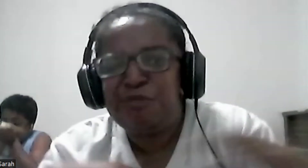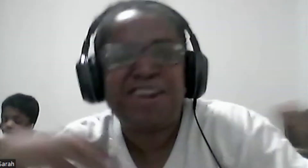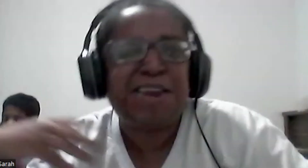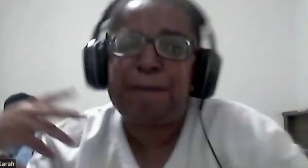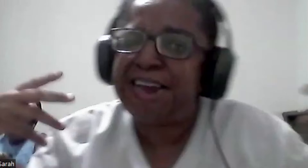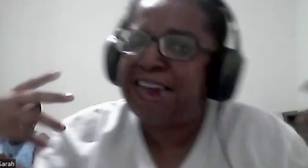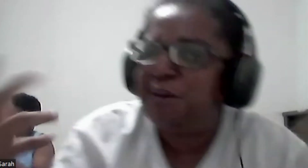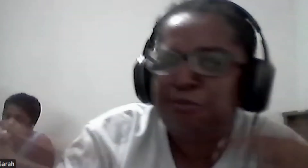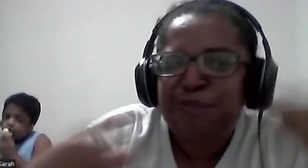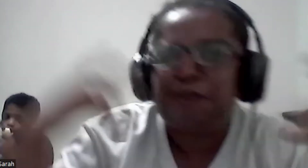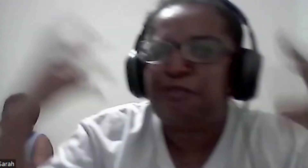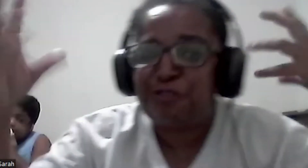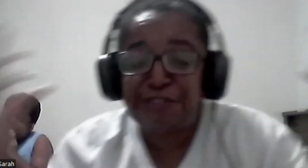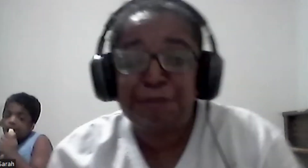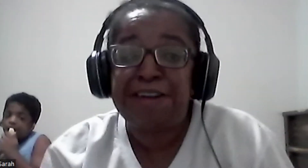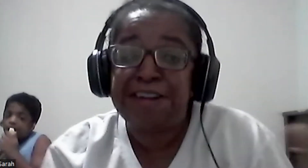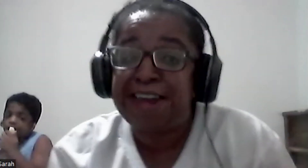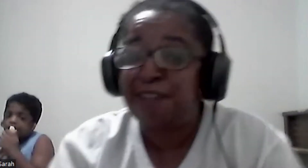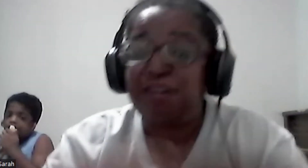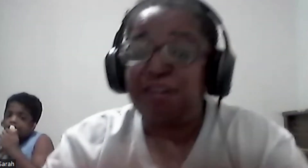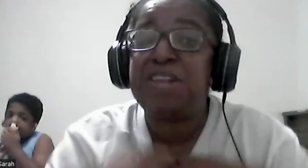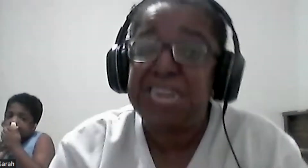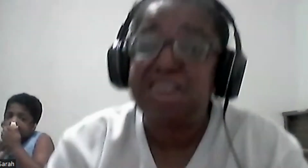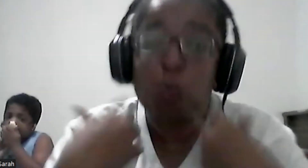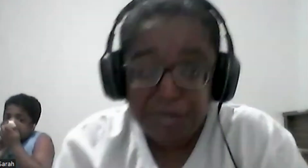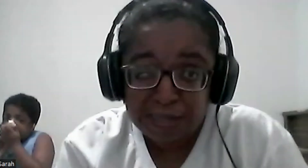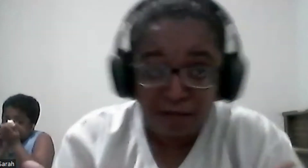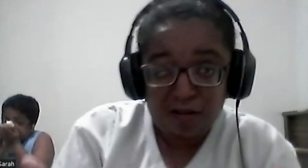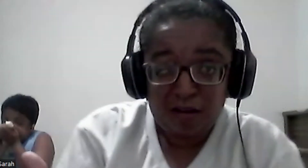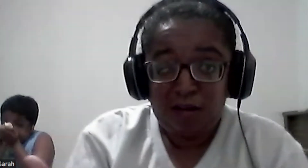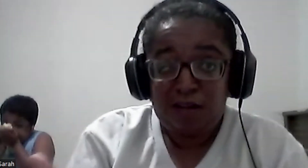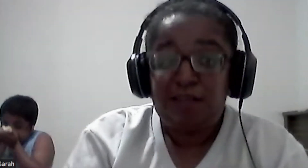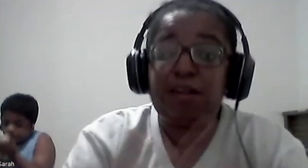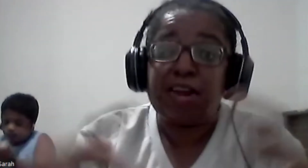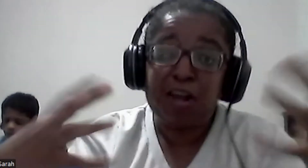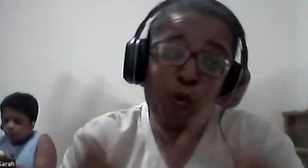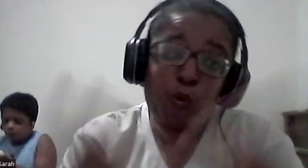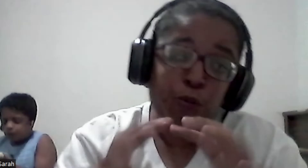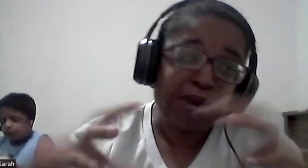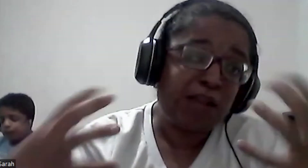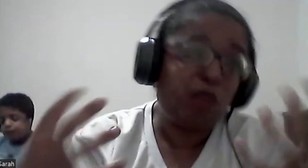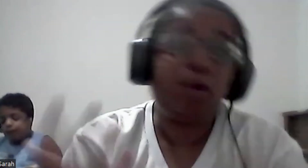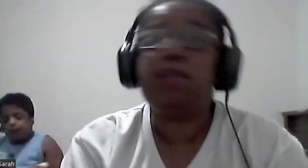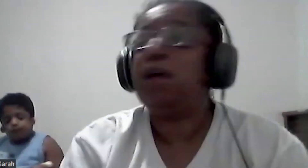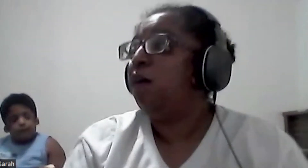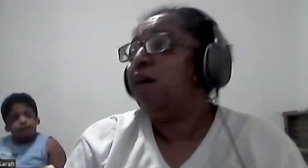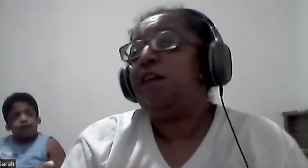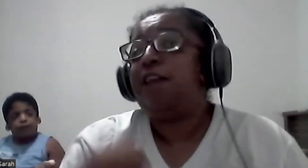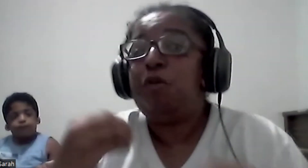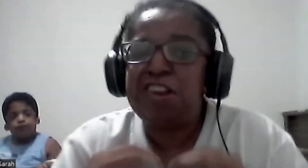tinha aparelho, era um negócio de sofrimento danado, às vezes eu me sentia excluída, né, daquele grupo, daquela situação. Então, eu E dizia,